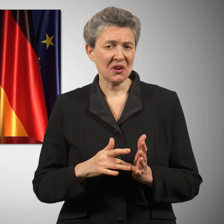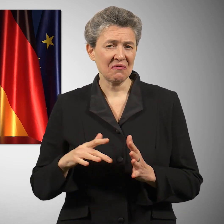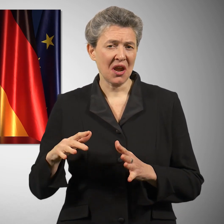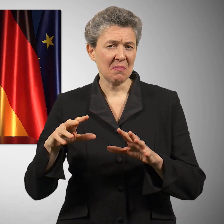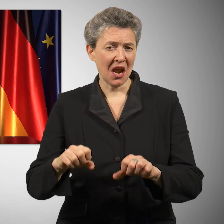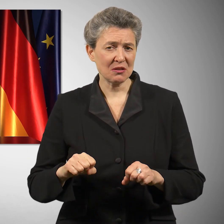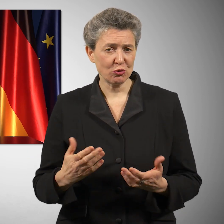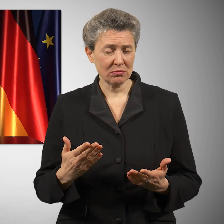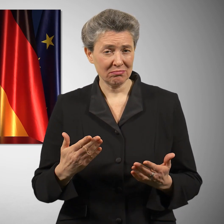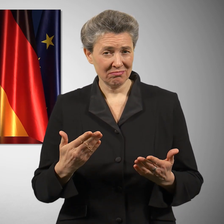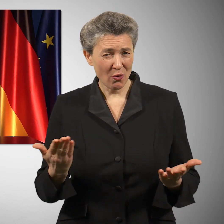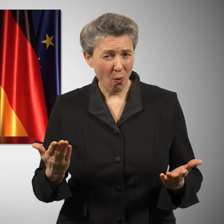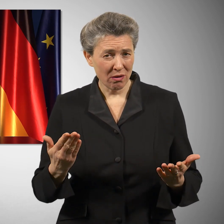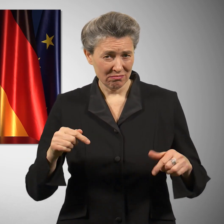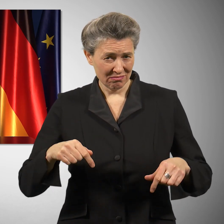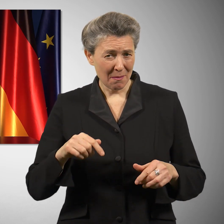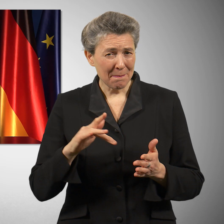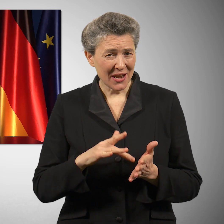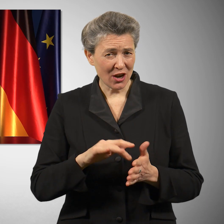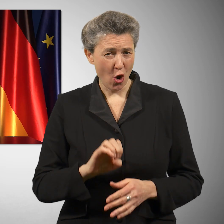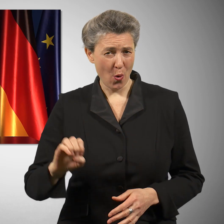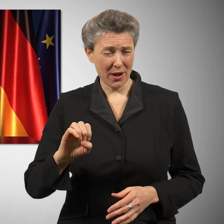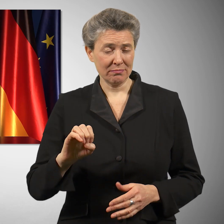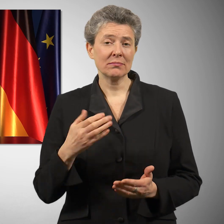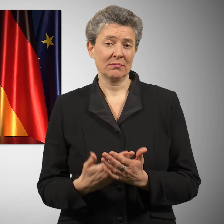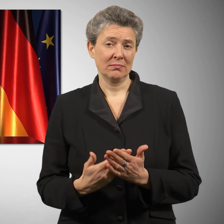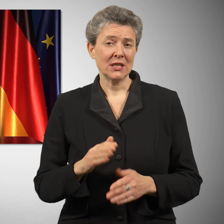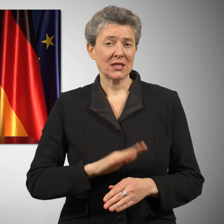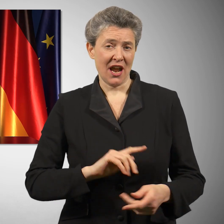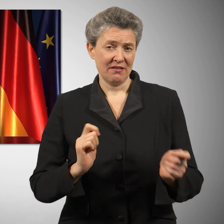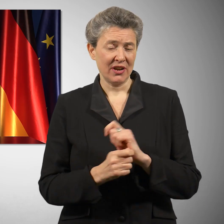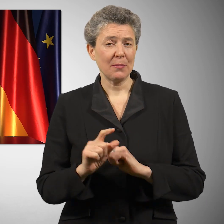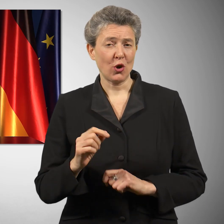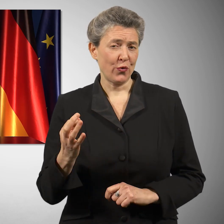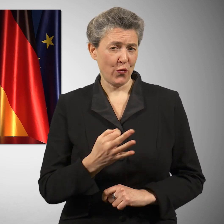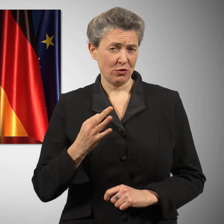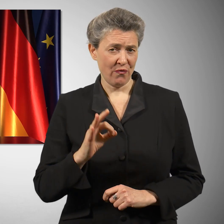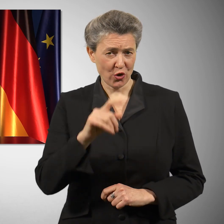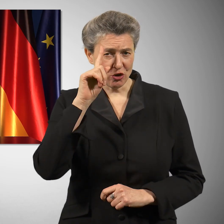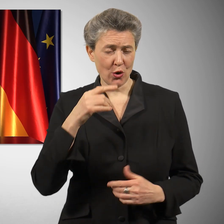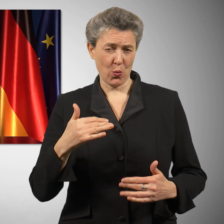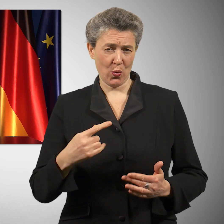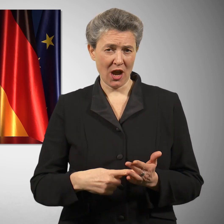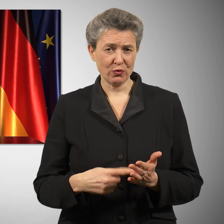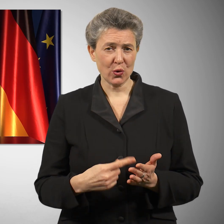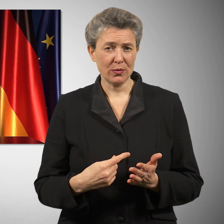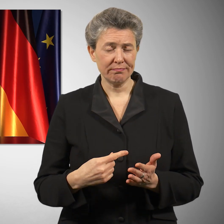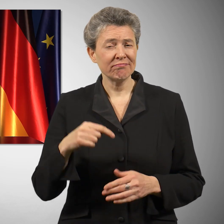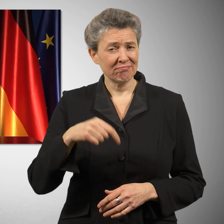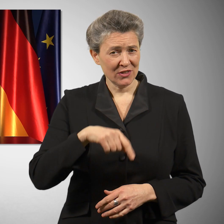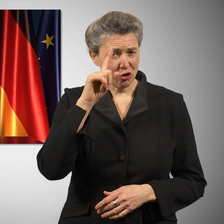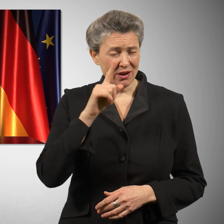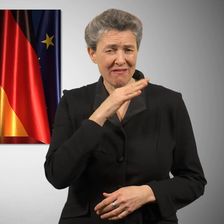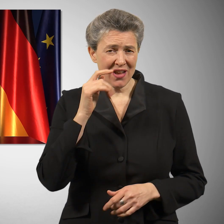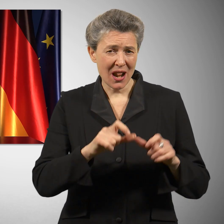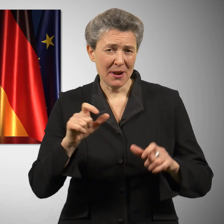Europa. Diese Zeitenwende stellt auch uns und unser Land auf eine harte Probe. Viele machen sich Sorgen wegen